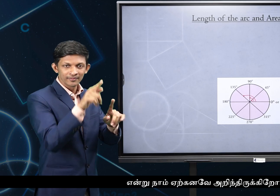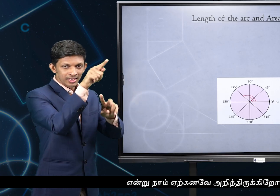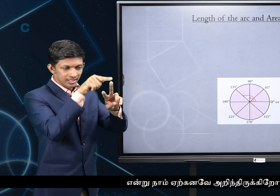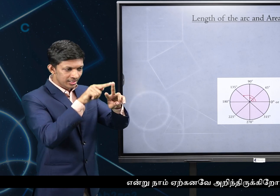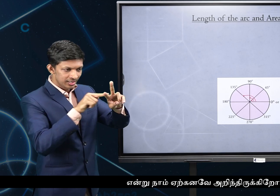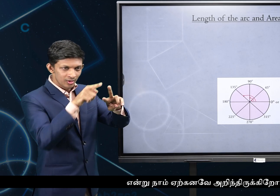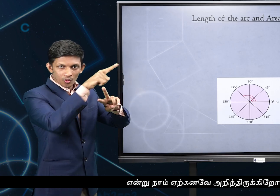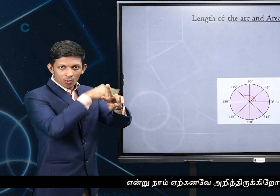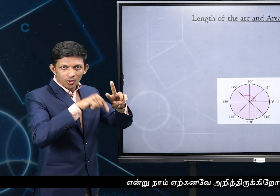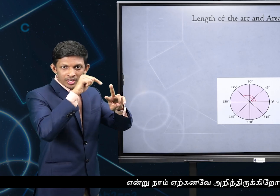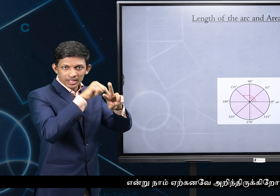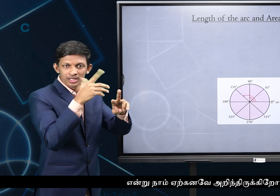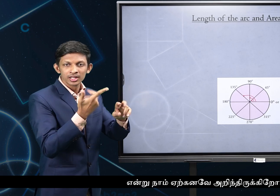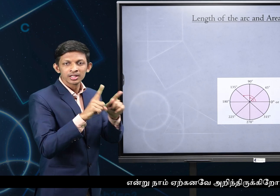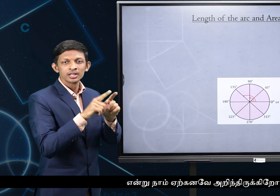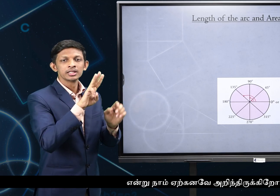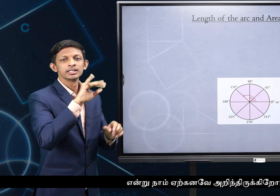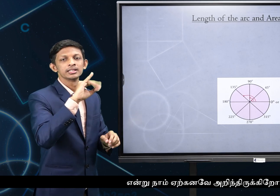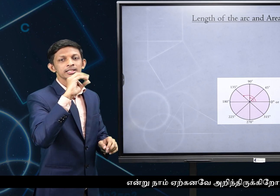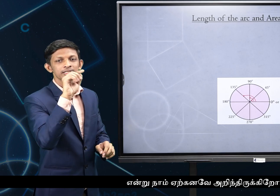நாம் ஏற்கனவே அறிந்திருக்கிறோம்.